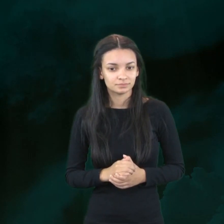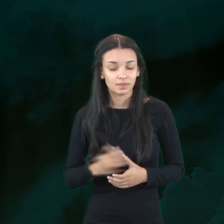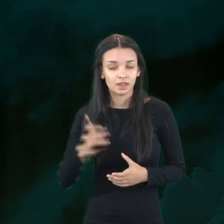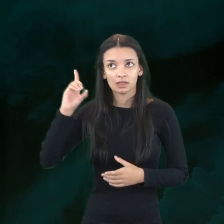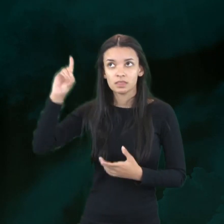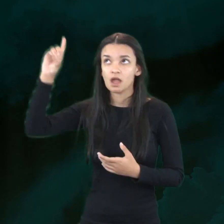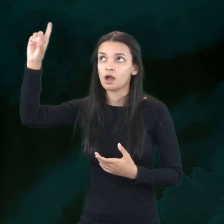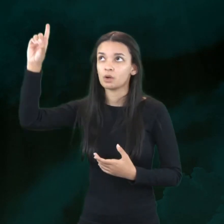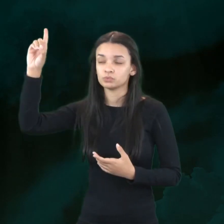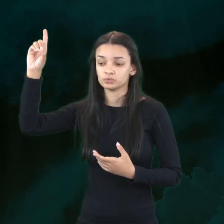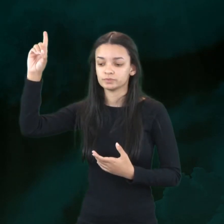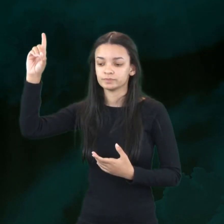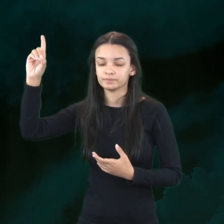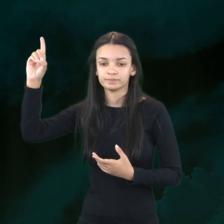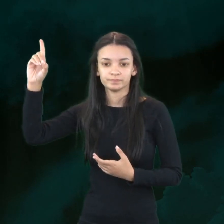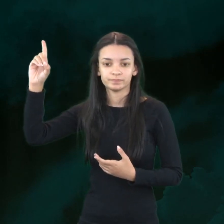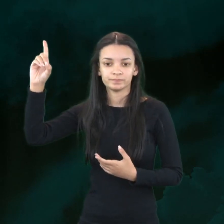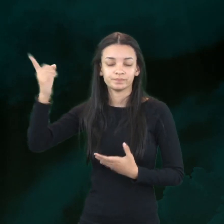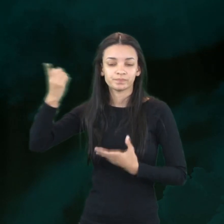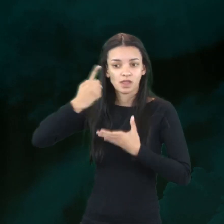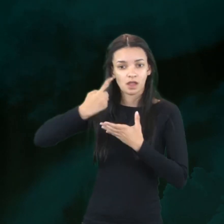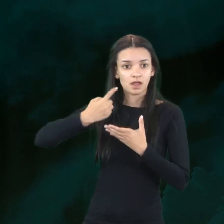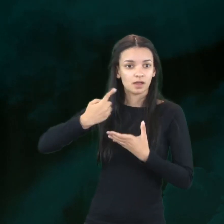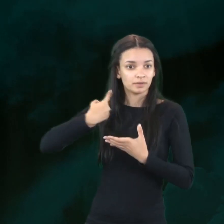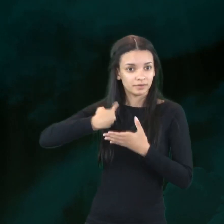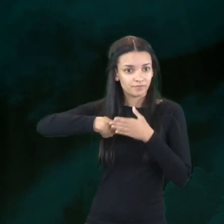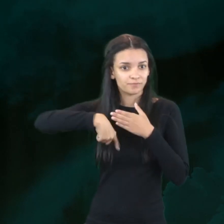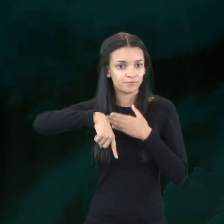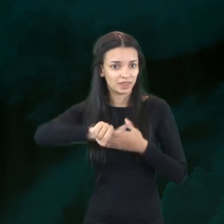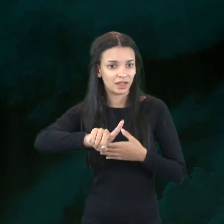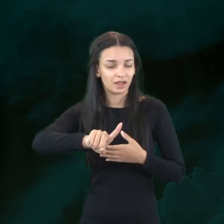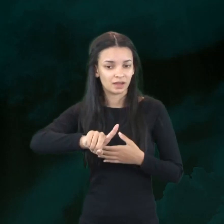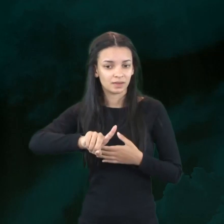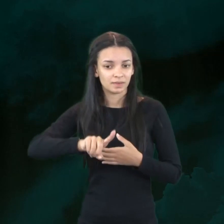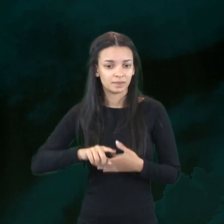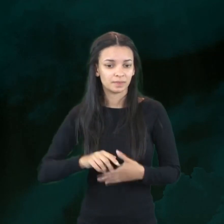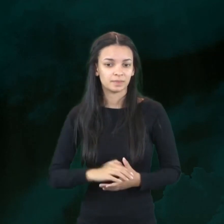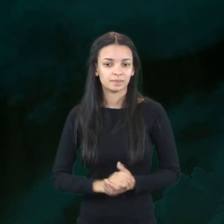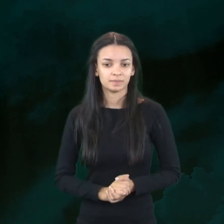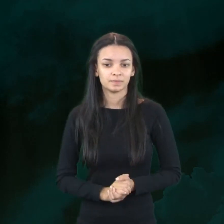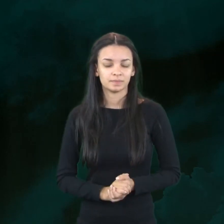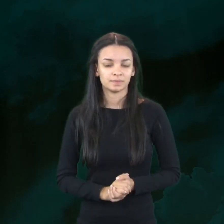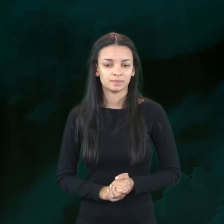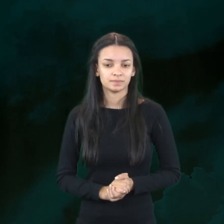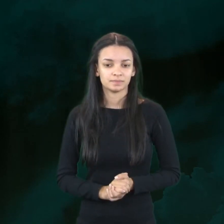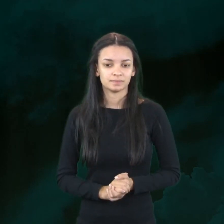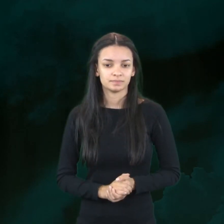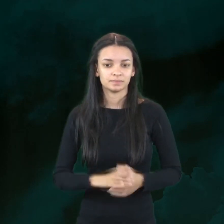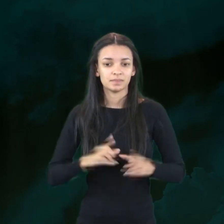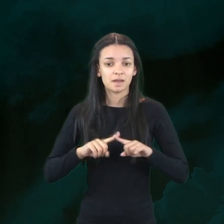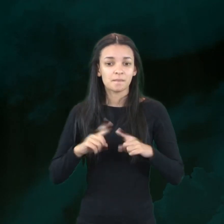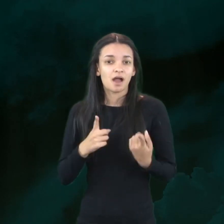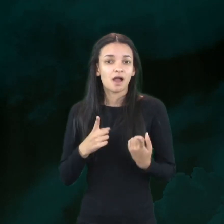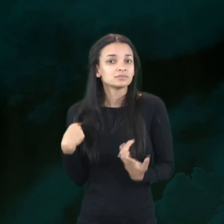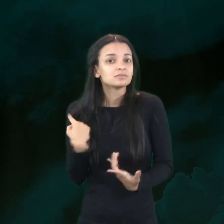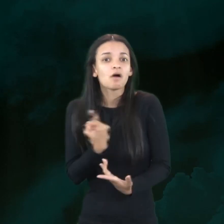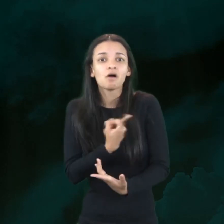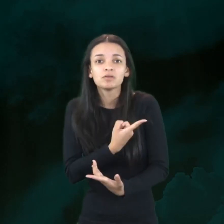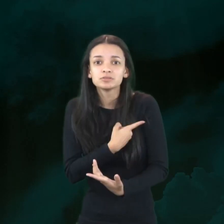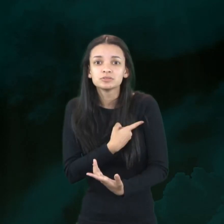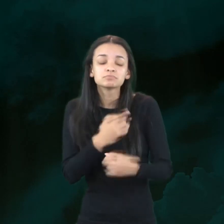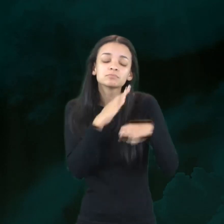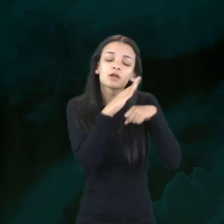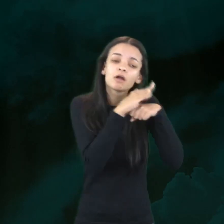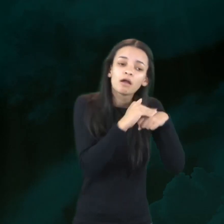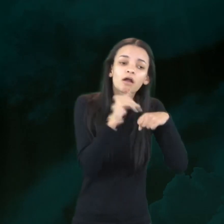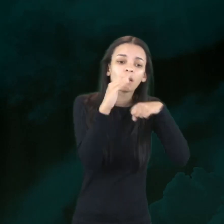Como enviados de Cristo, nós podemos exigir, como ontem disse nosso irmão, todavia nos tornamos carinhosos entre vós,